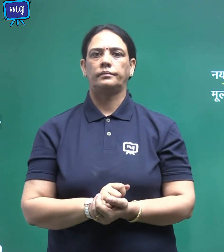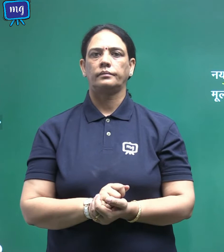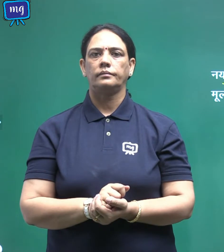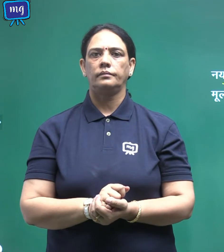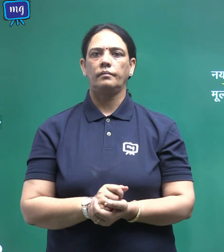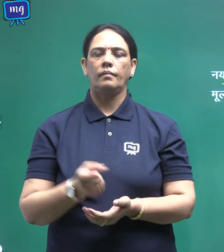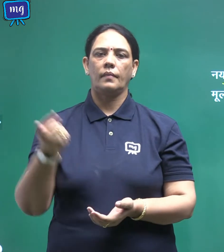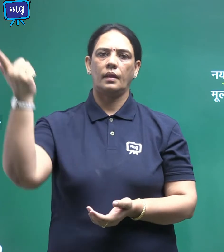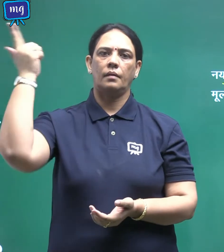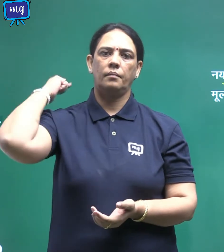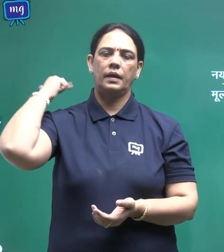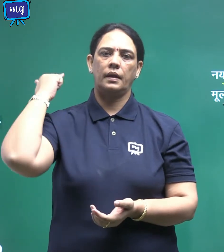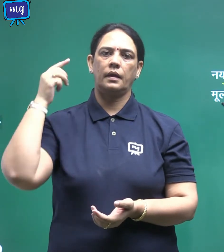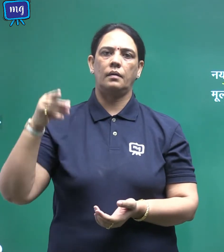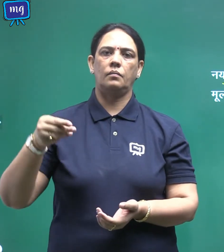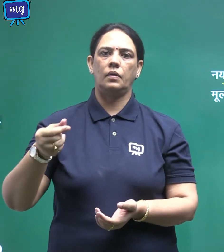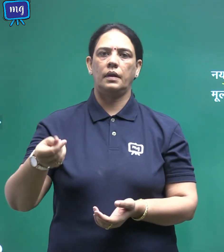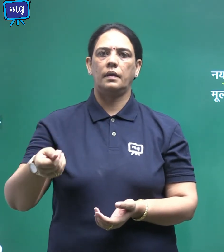पुराना मूल्य